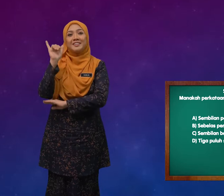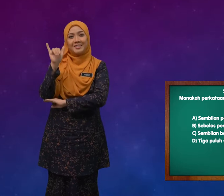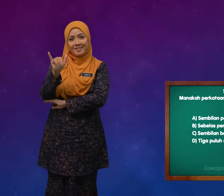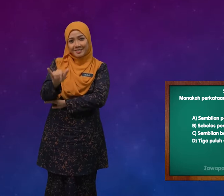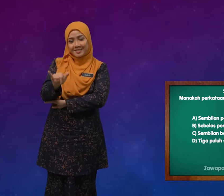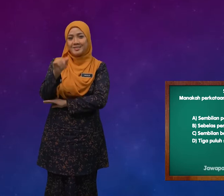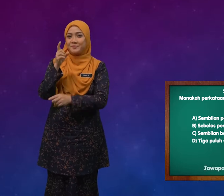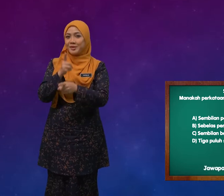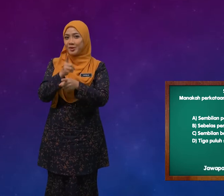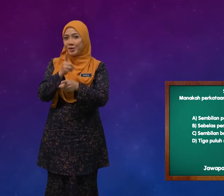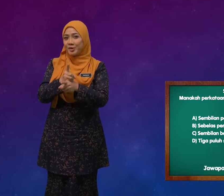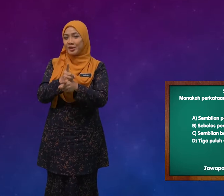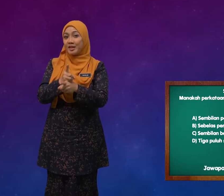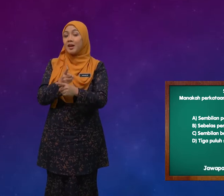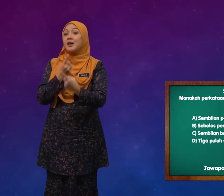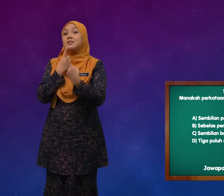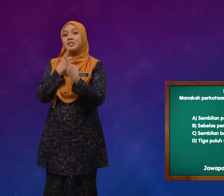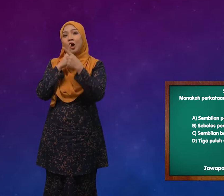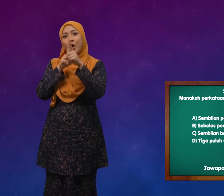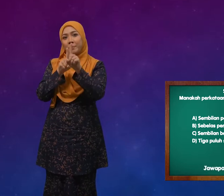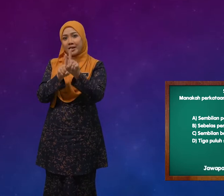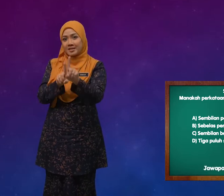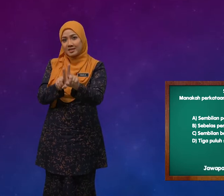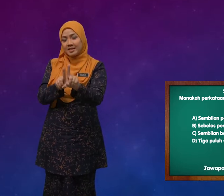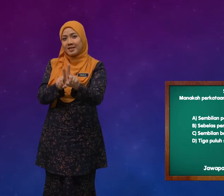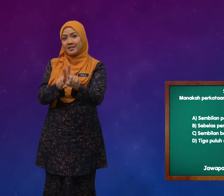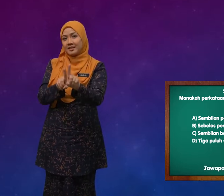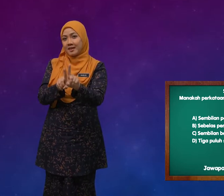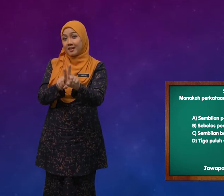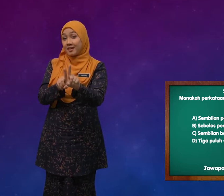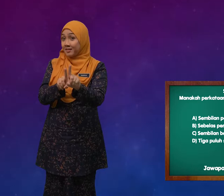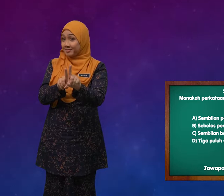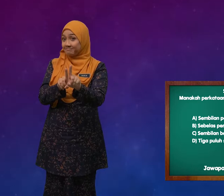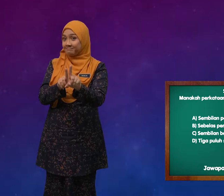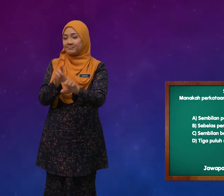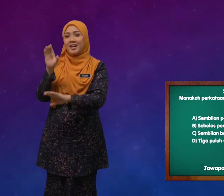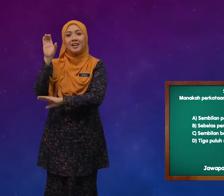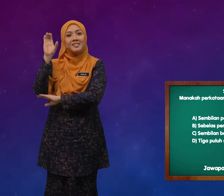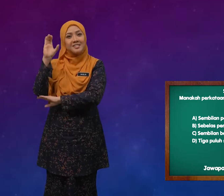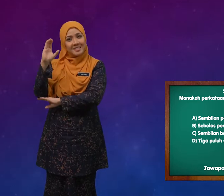Ya, betul. Jawapannya ialah C.